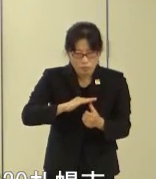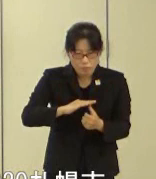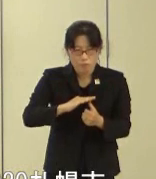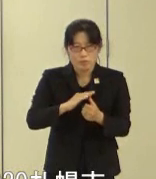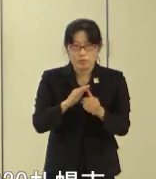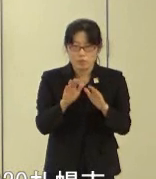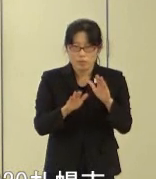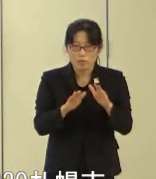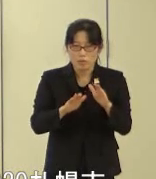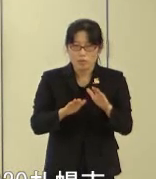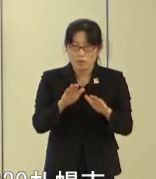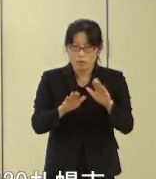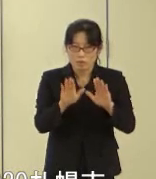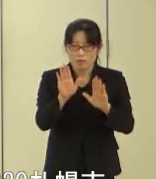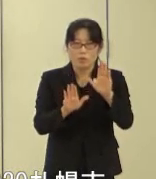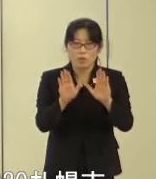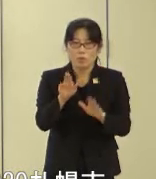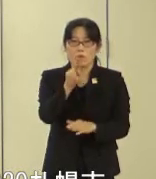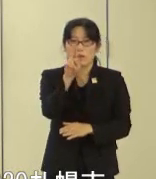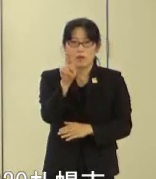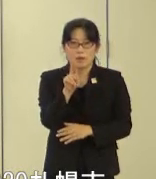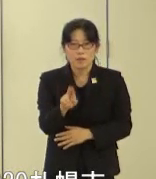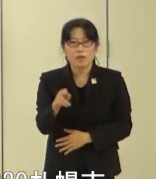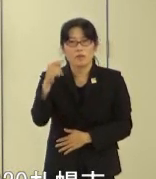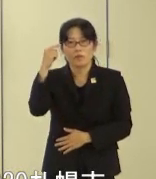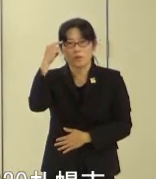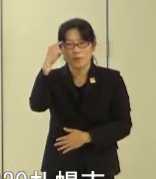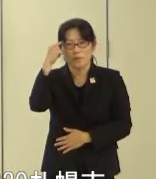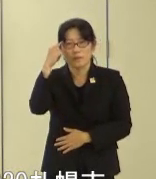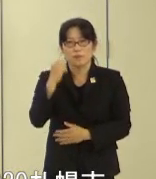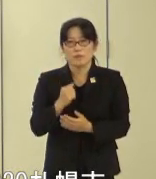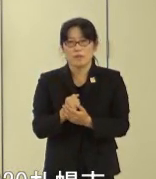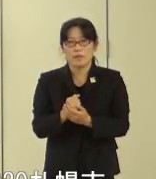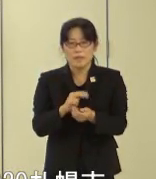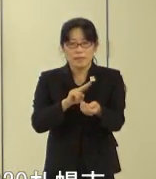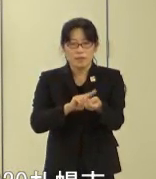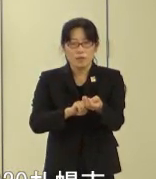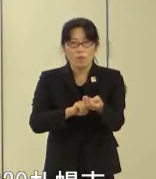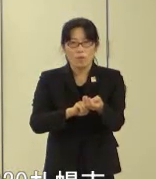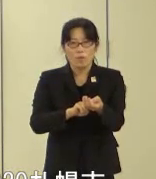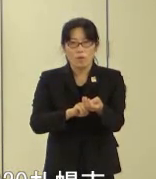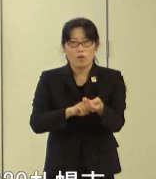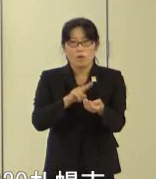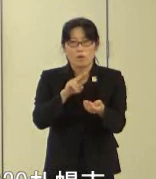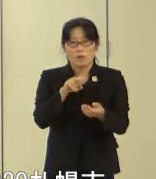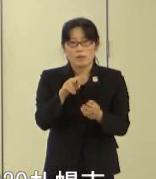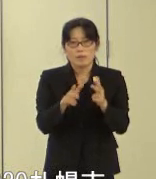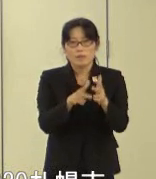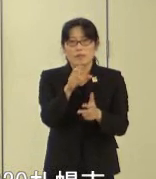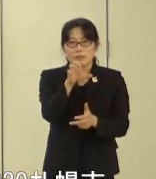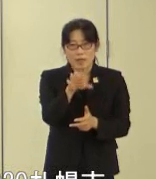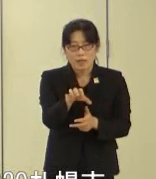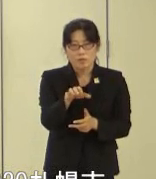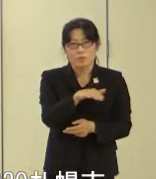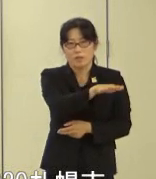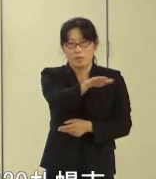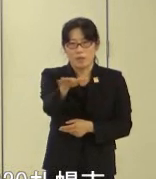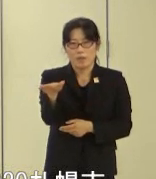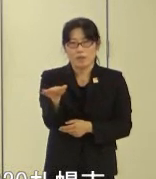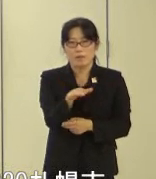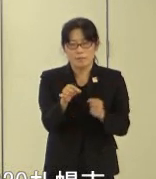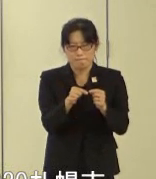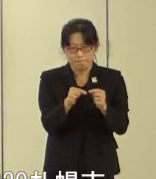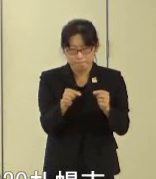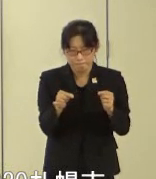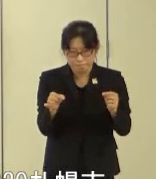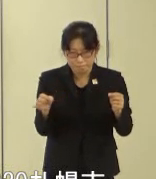かなというふうに思っているところであります。医療機関の皆さんにはですね、非常に長期間にわたりまして、